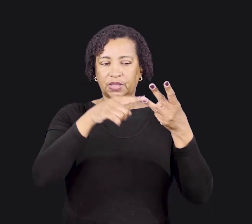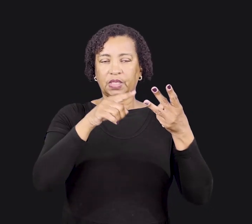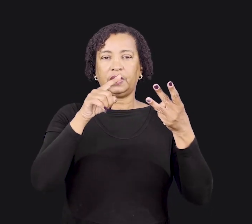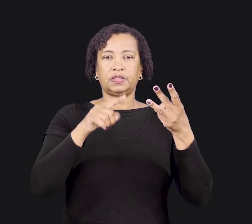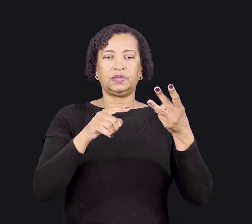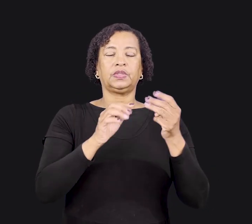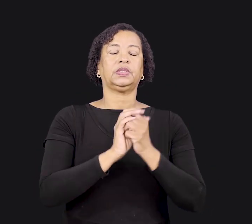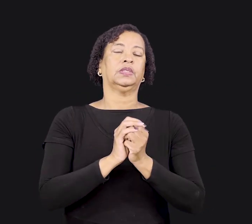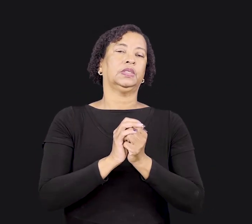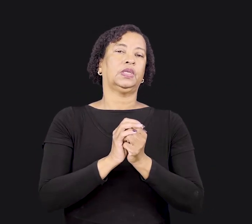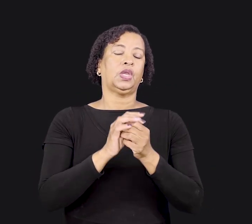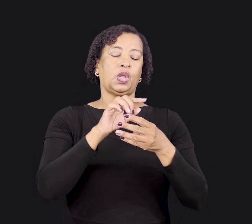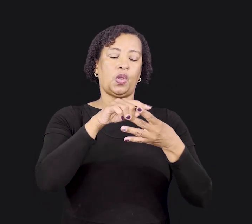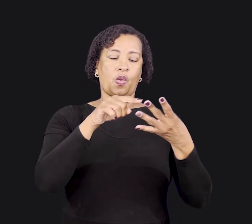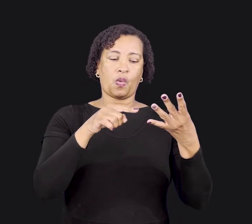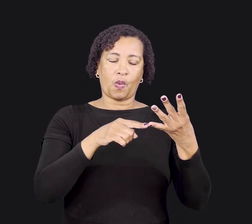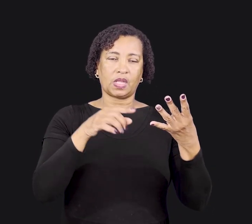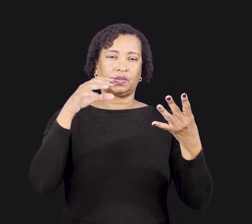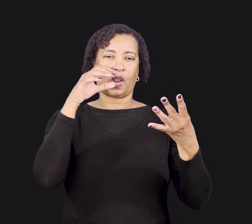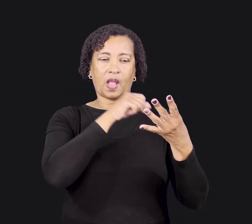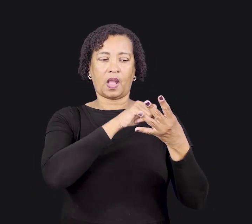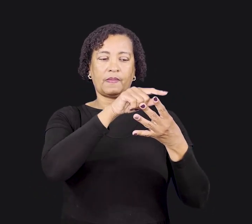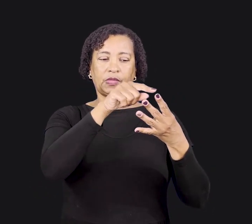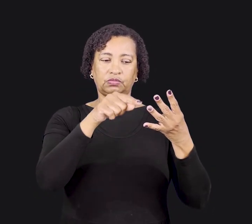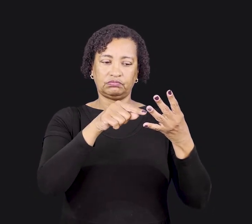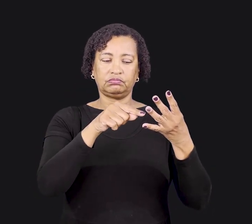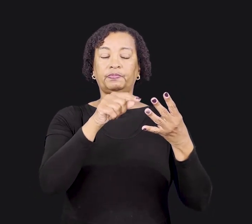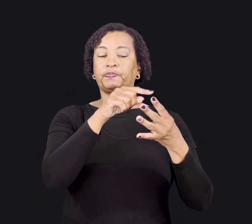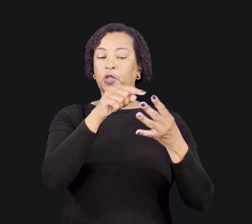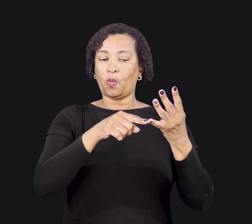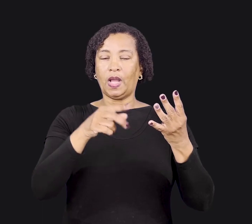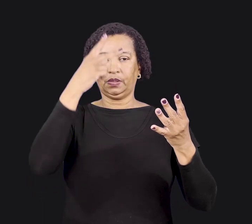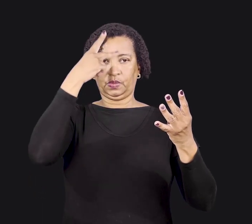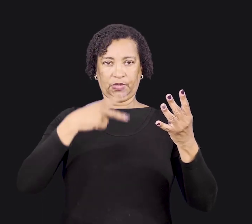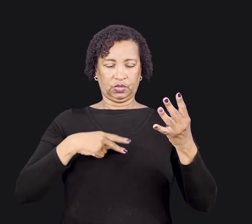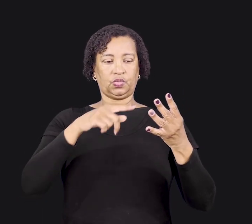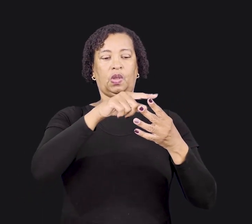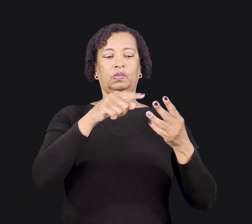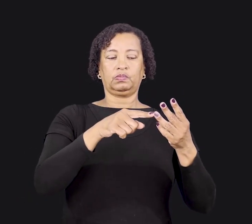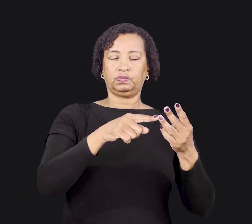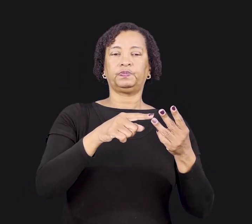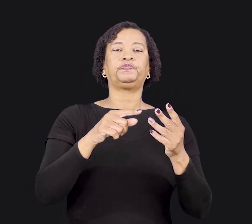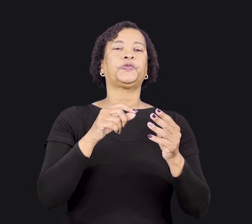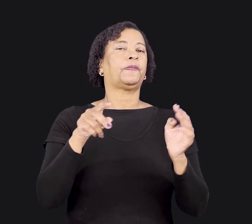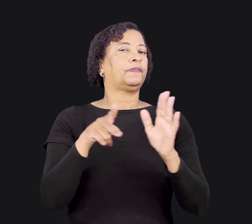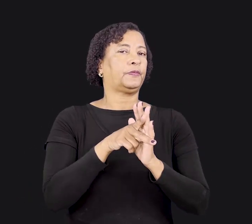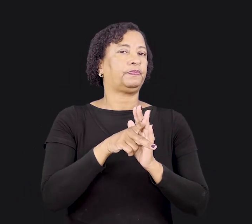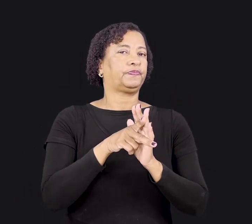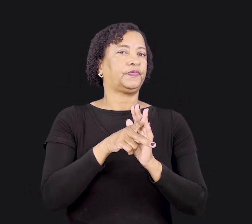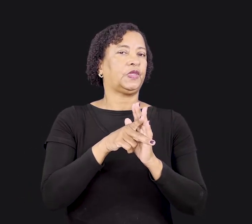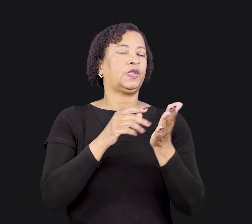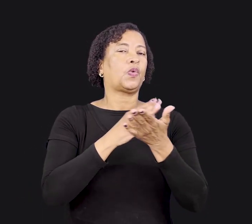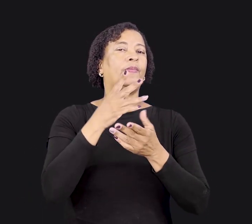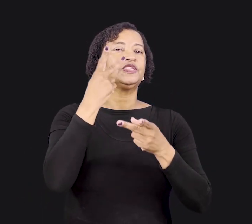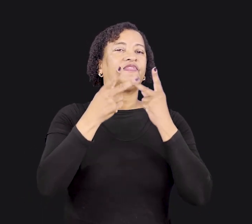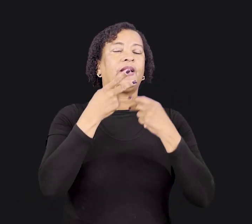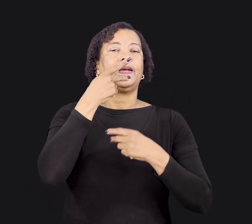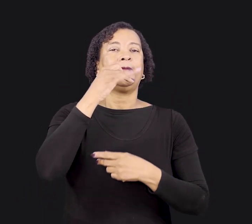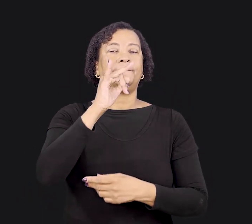são providenciais e 4 são pedidos pessoais. Jesus nos manda começar dizendo, Pai Nosso. O Velho Testamento